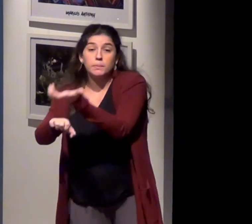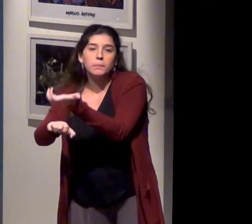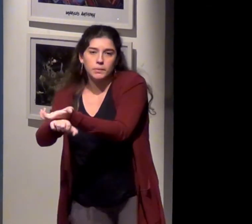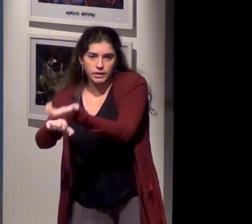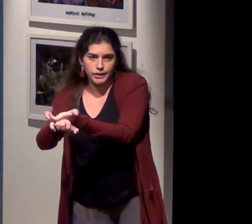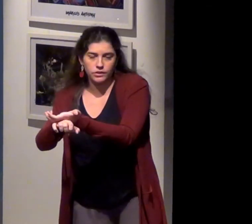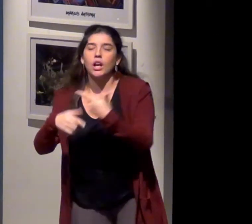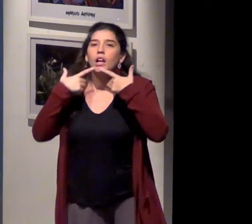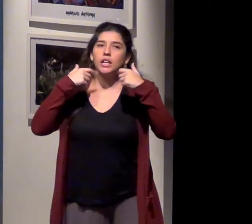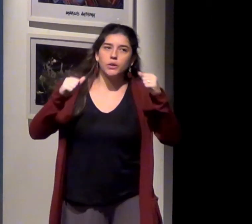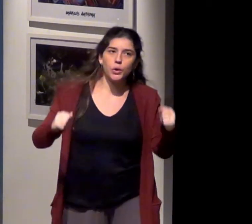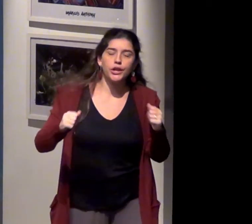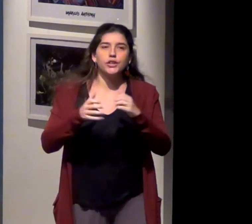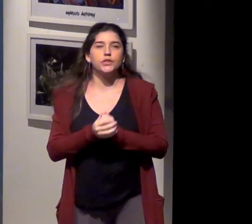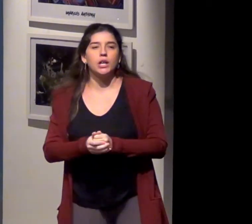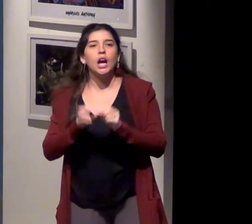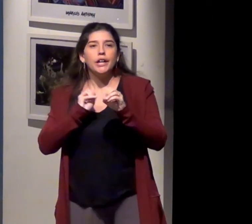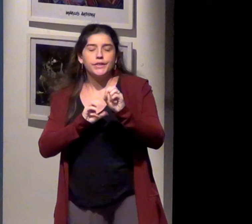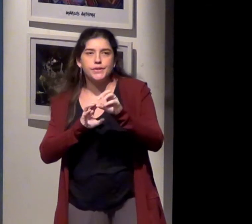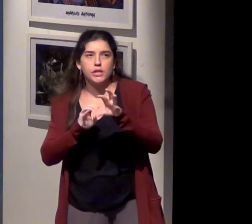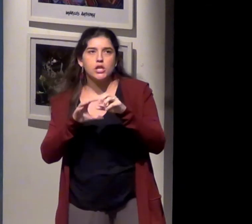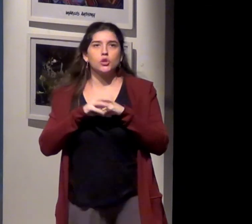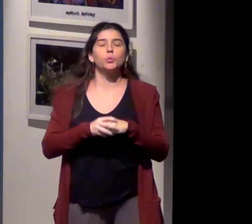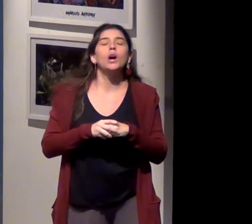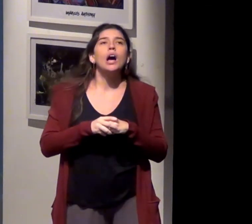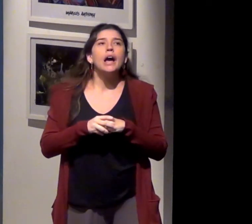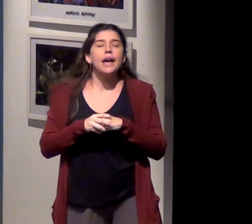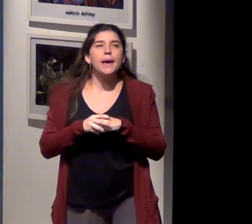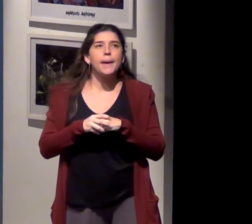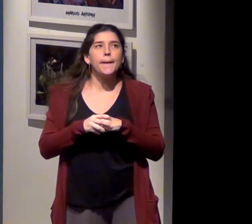sinais acadêmicos, né, na disciplina de linguística.